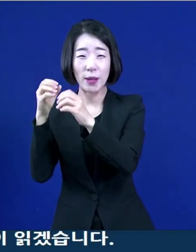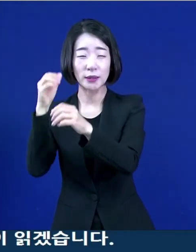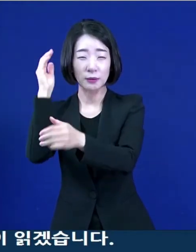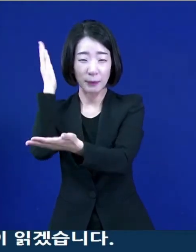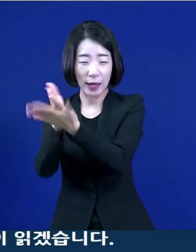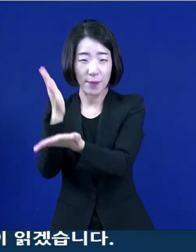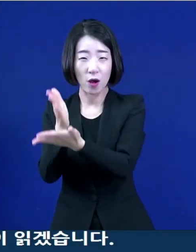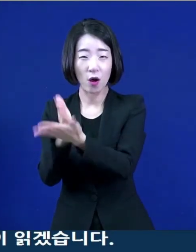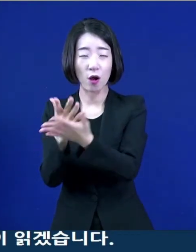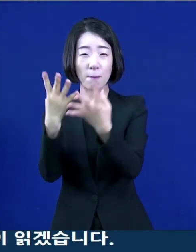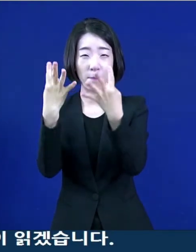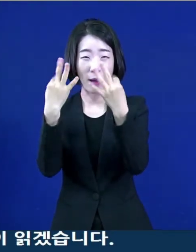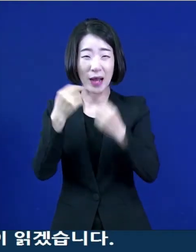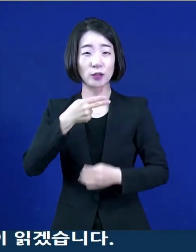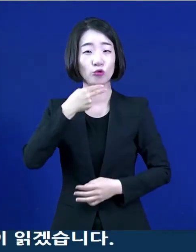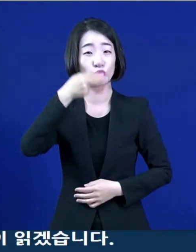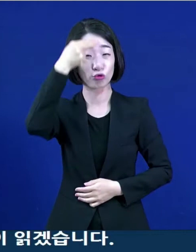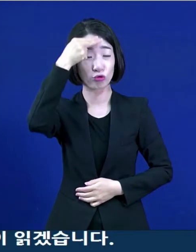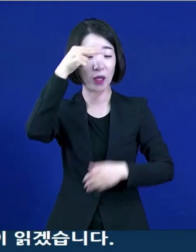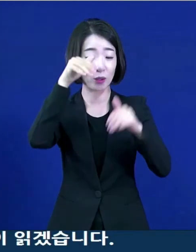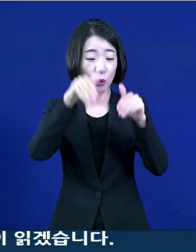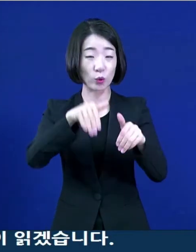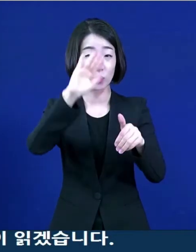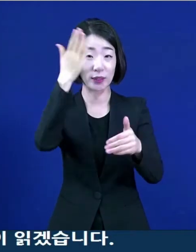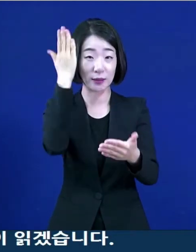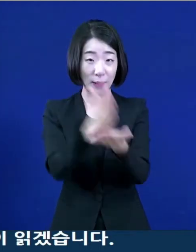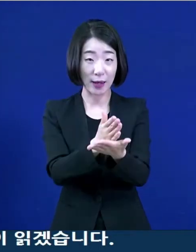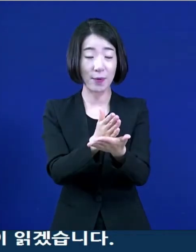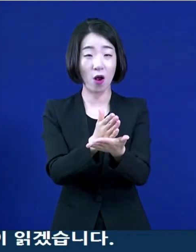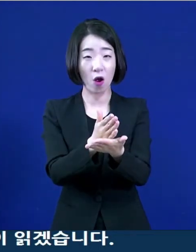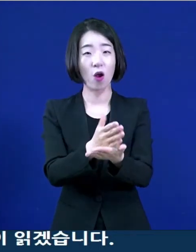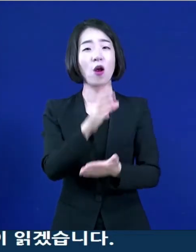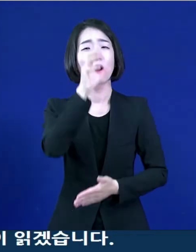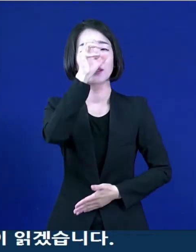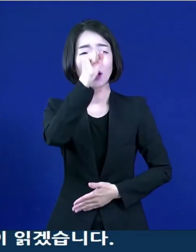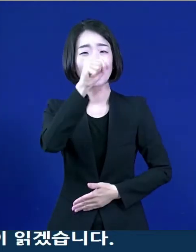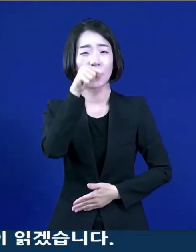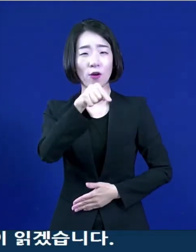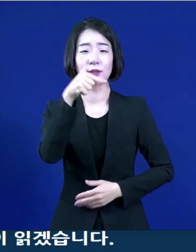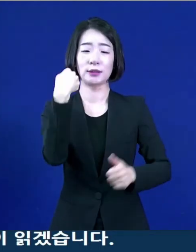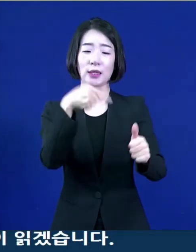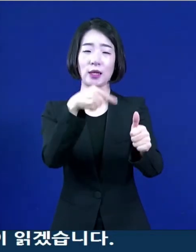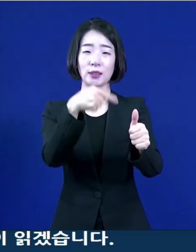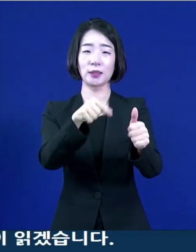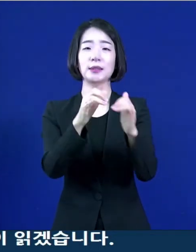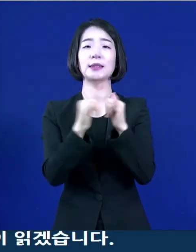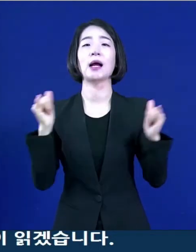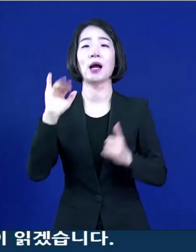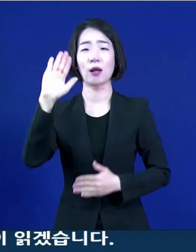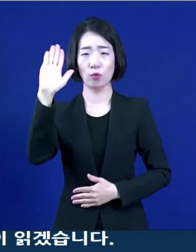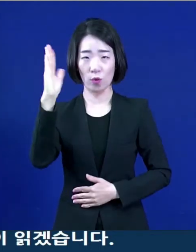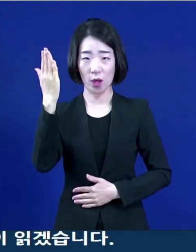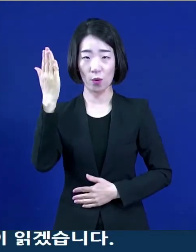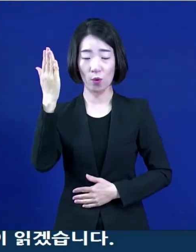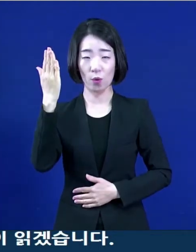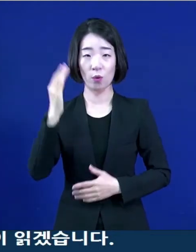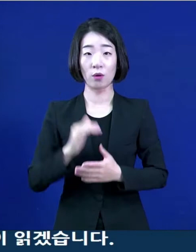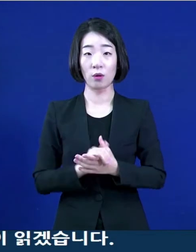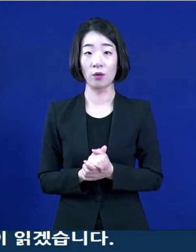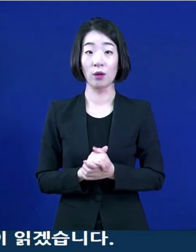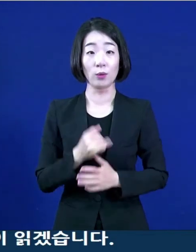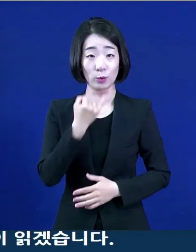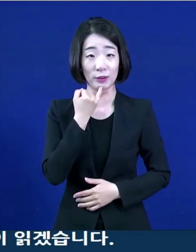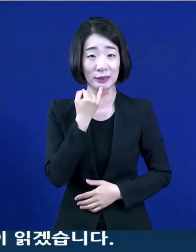많은 술의 종이 되지 아니하며 선한 것을 가르치는 자들이 되고, 이렇게